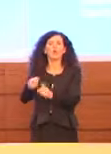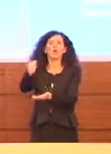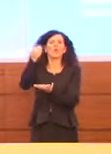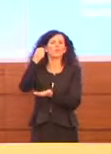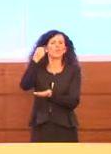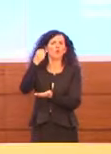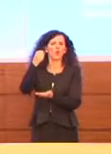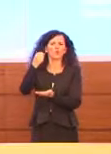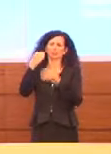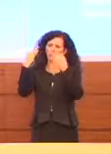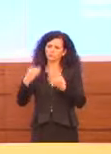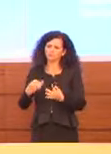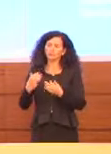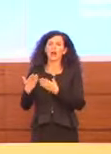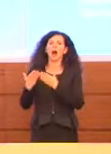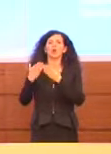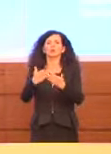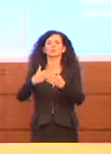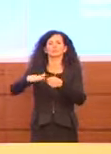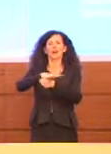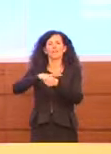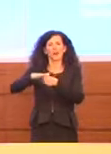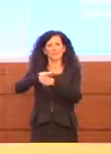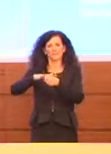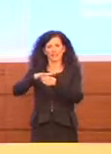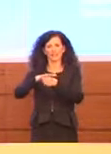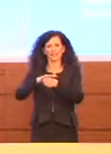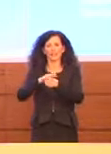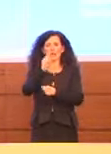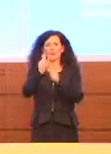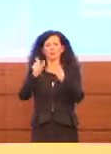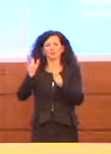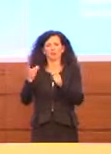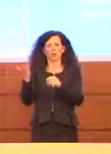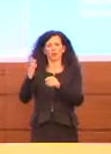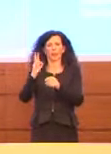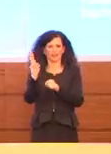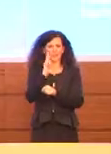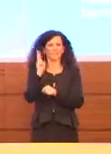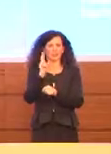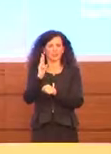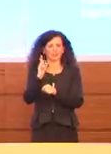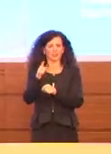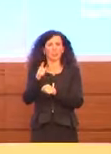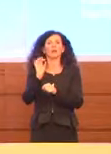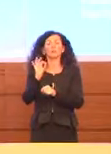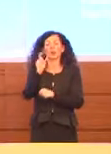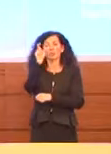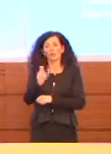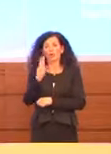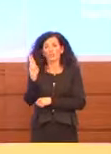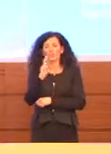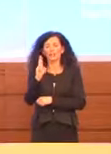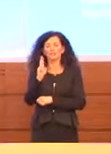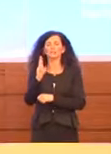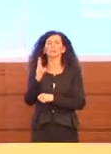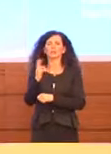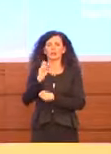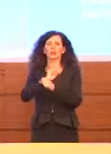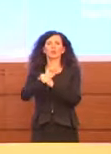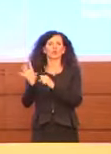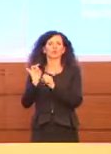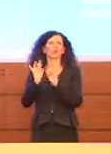in favore dei familiari delle vittime del personale sanitario che ha perso la vita proprio in occasione del